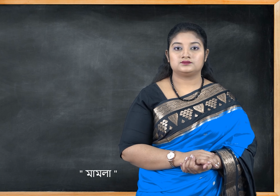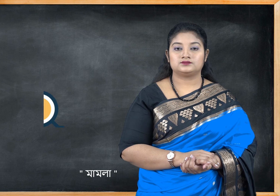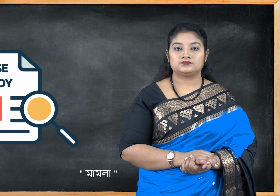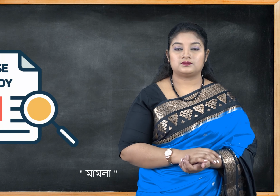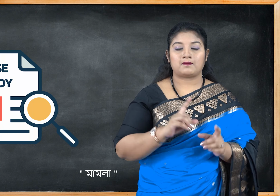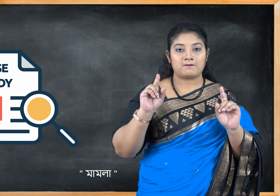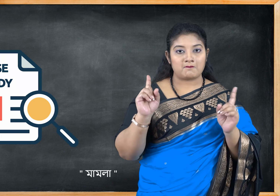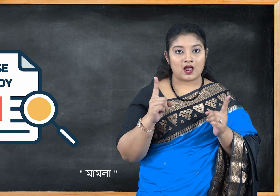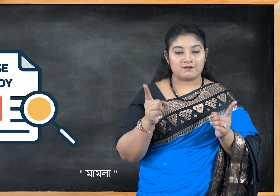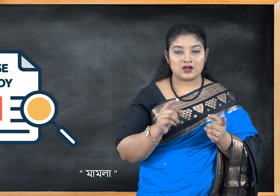মামলা,